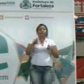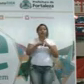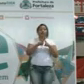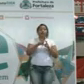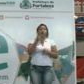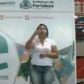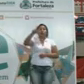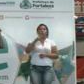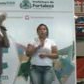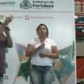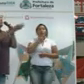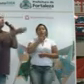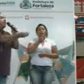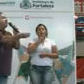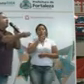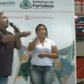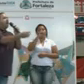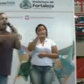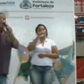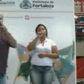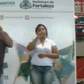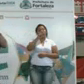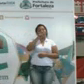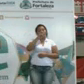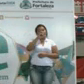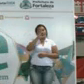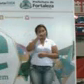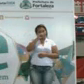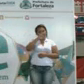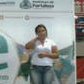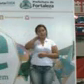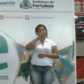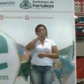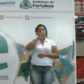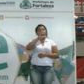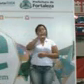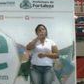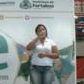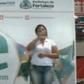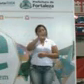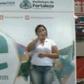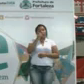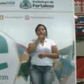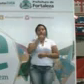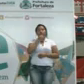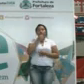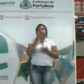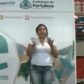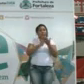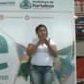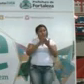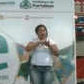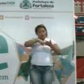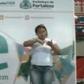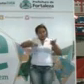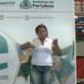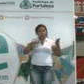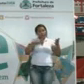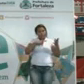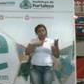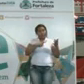que quer o quê? Uma gramática perfeita. A base é o soneto clássico, 2 quartetos e 2 tercetos, e